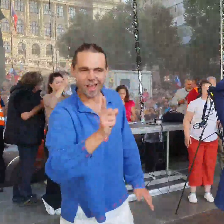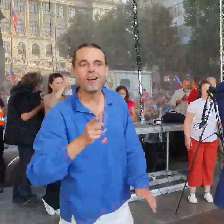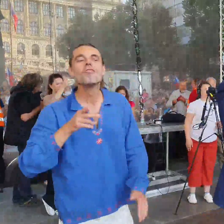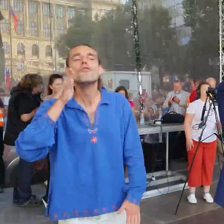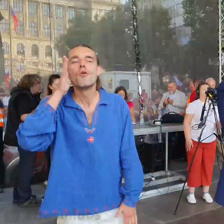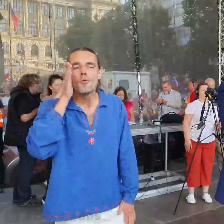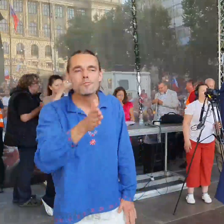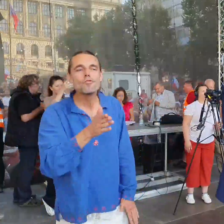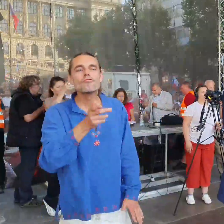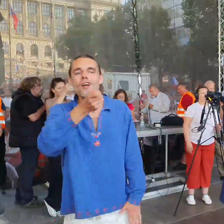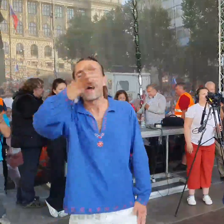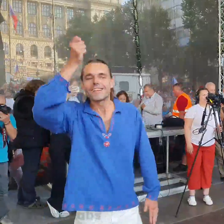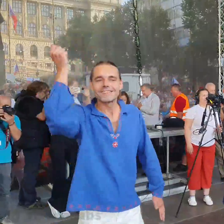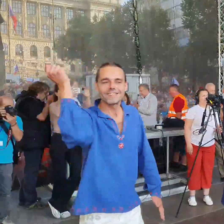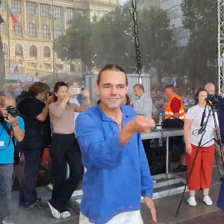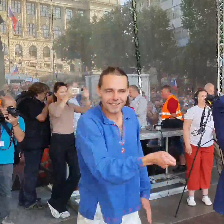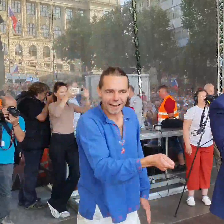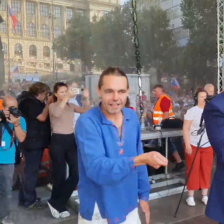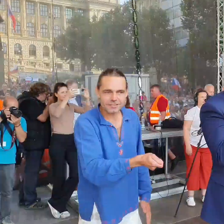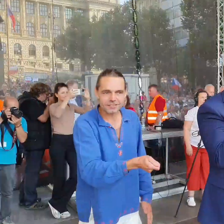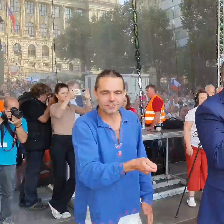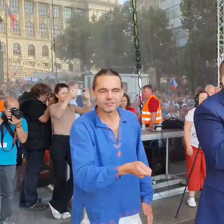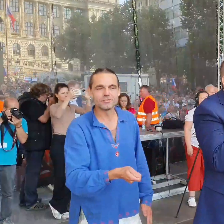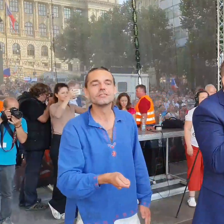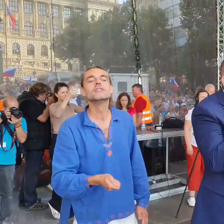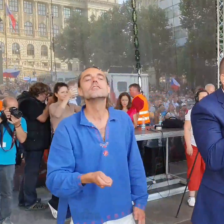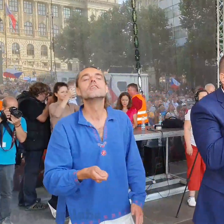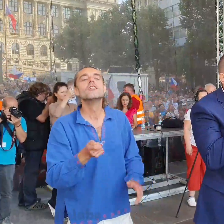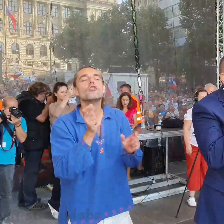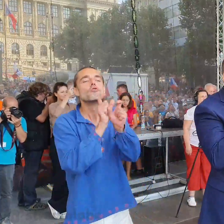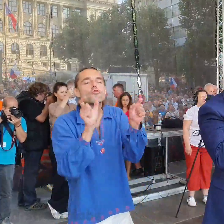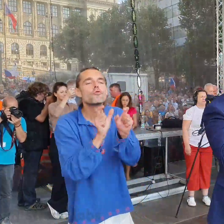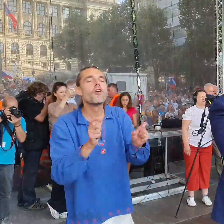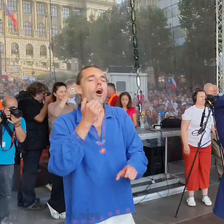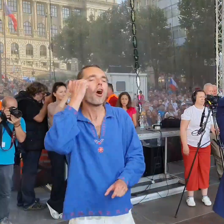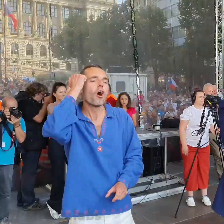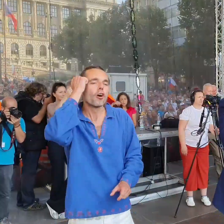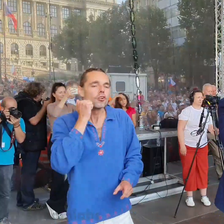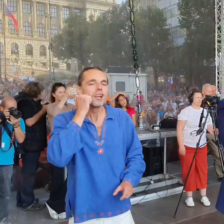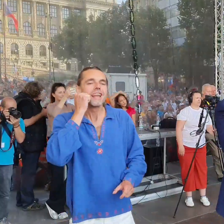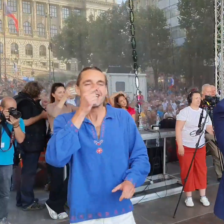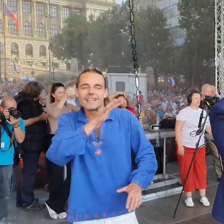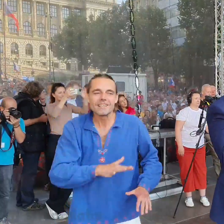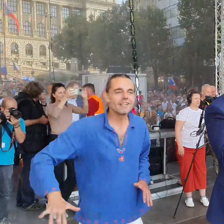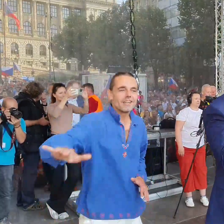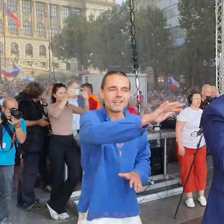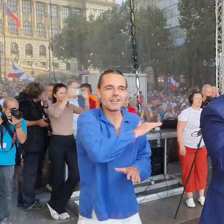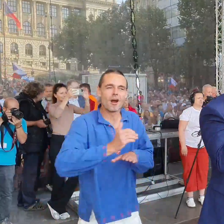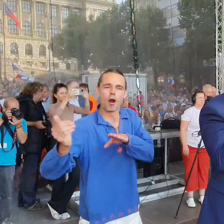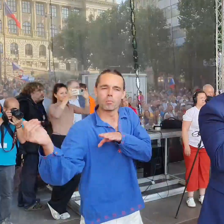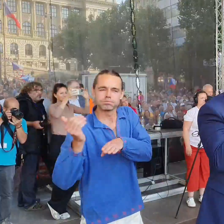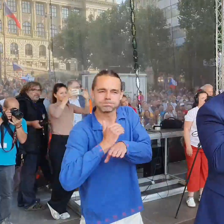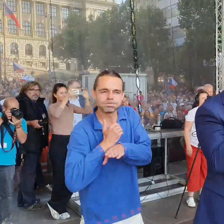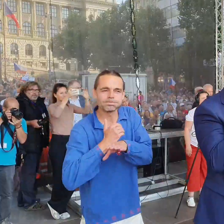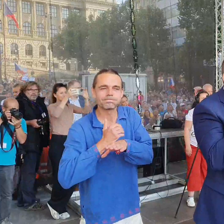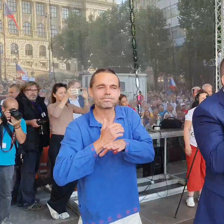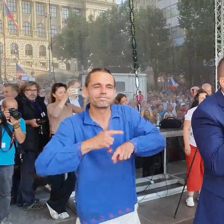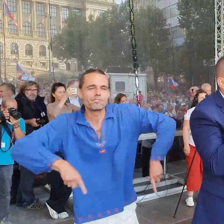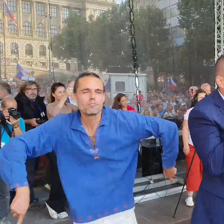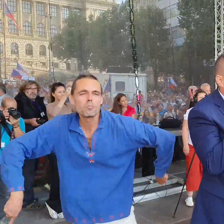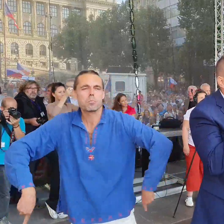že nepočítali, že narazí na tak silnou hráz. To hrází jste vy, 100 000 lidí, kteří